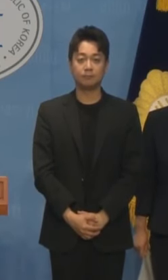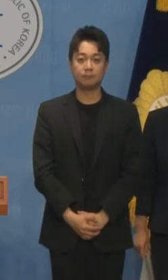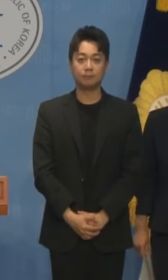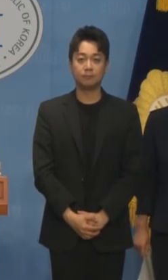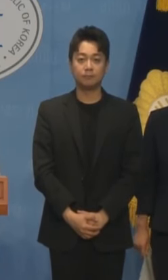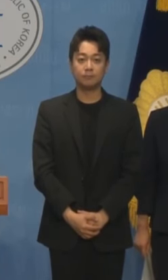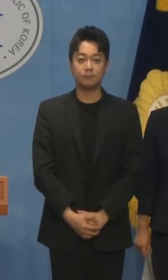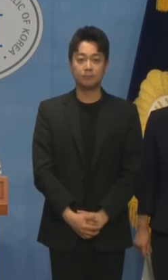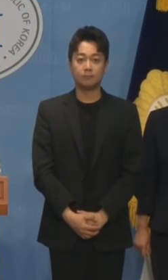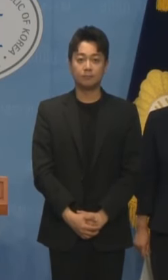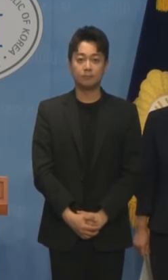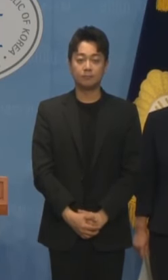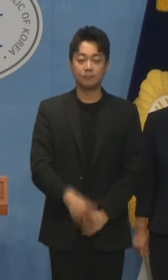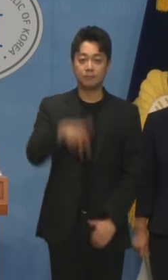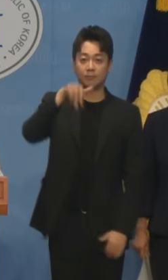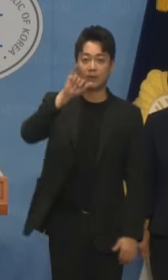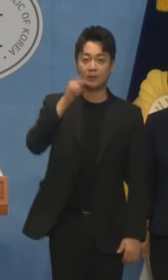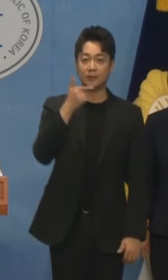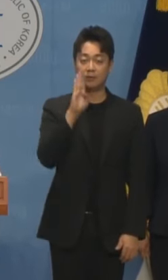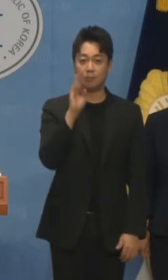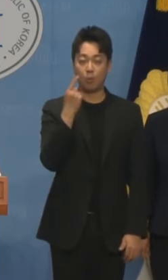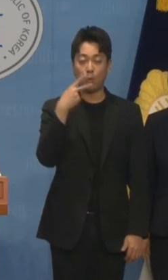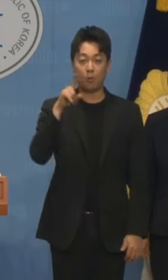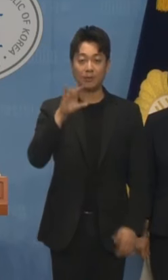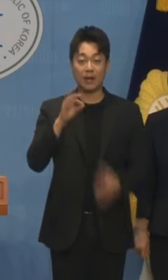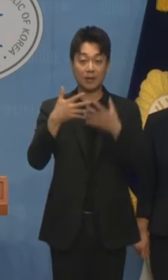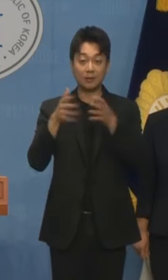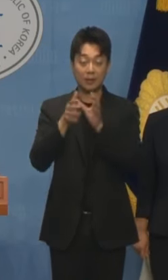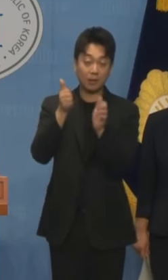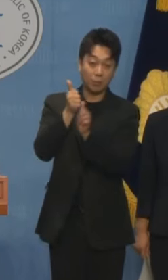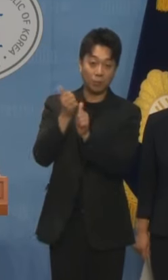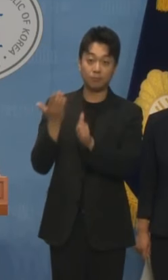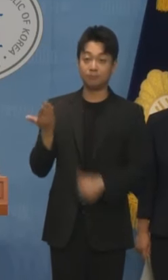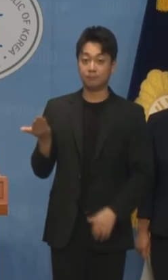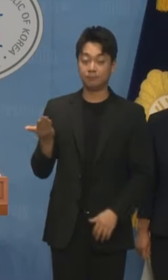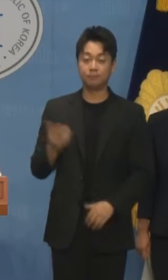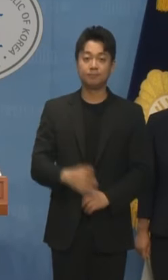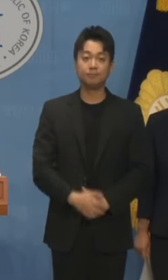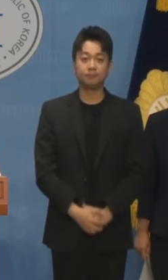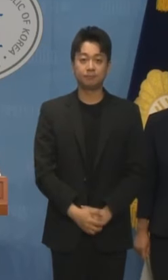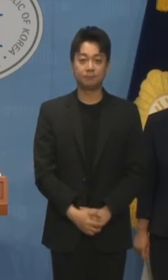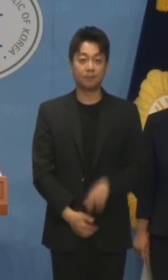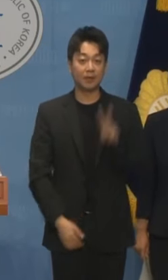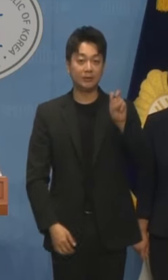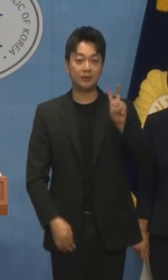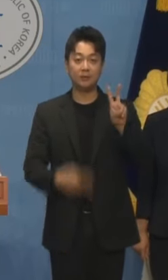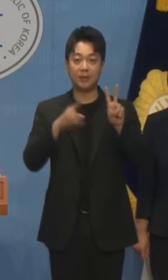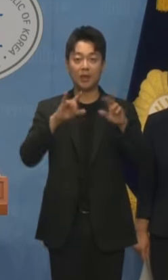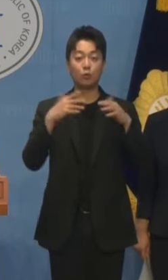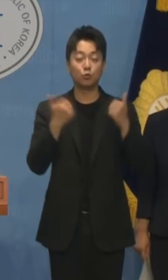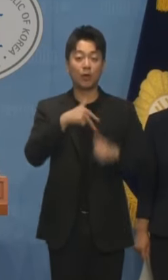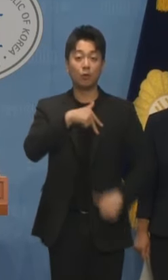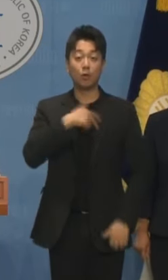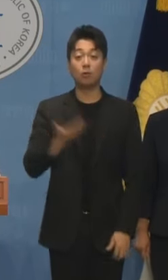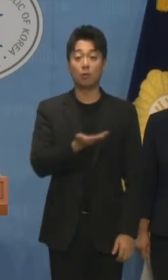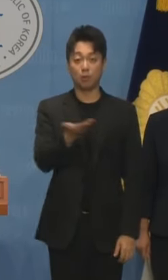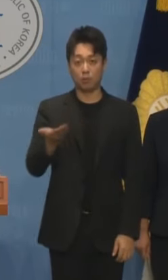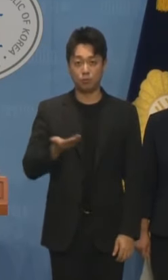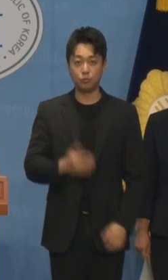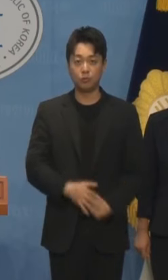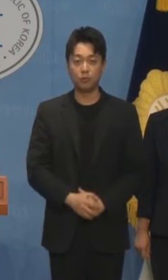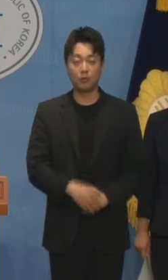감사합니다 진보당 원내부대표 전정도 의원입니다 22대 국회의원 여러분